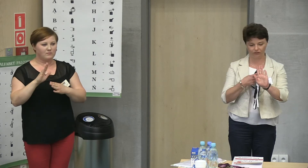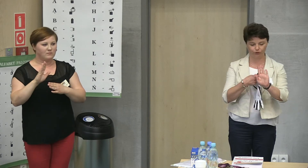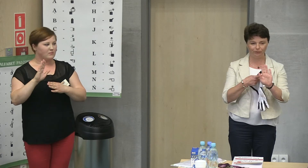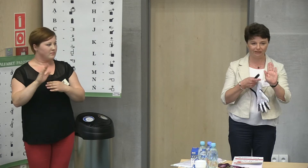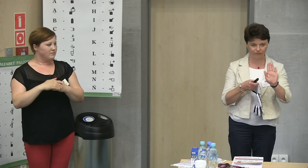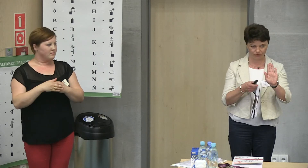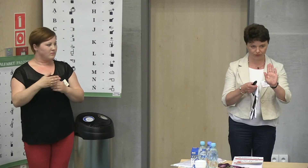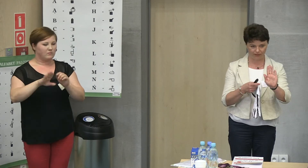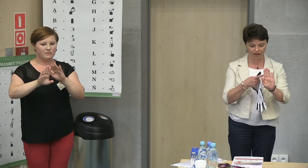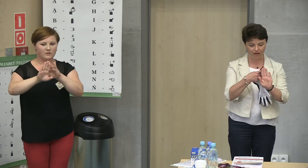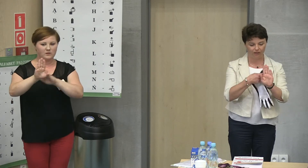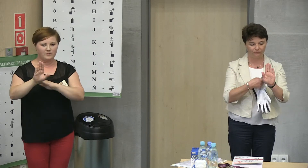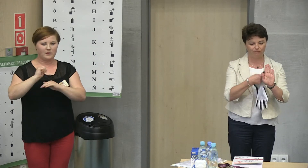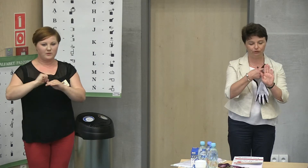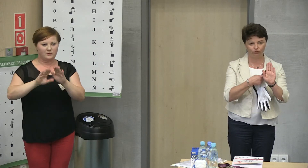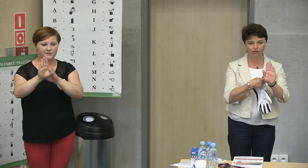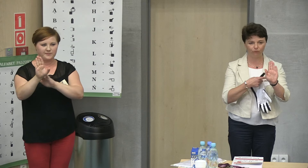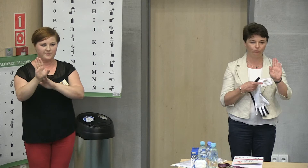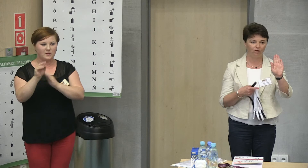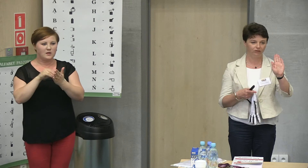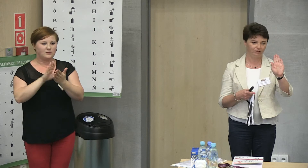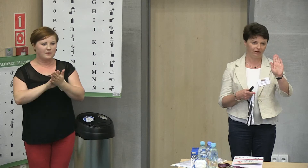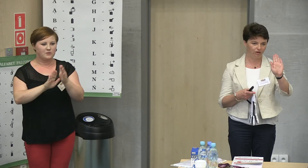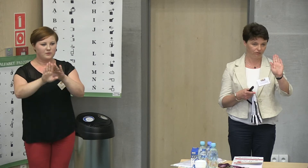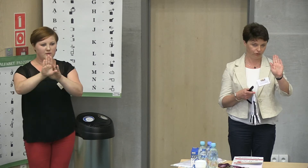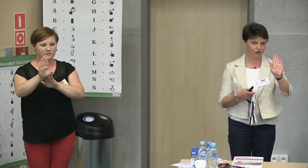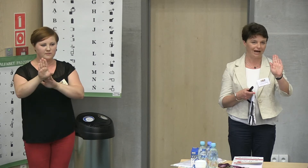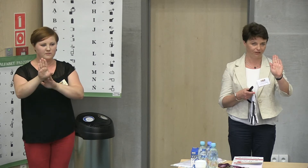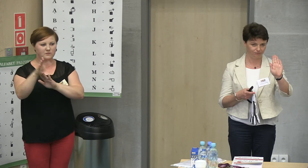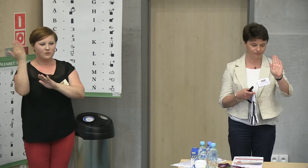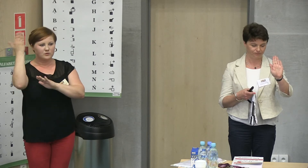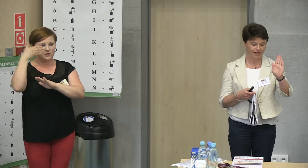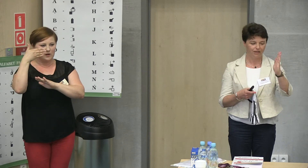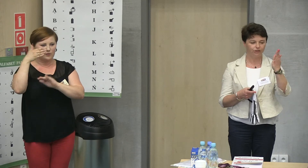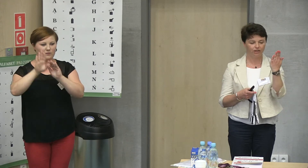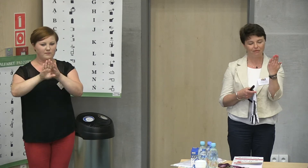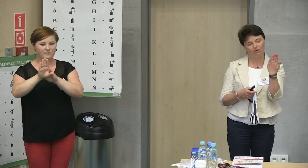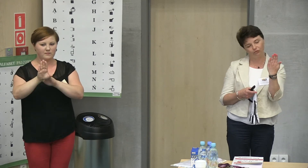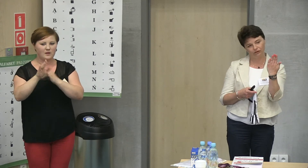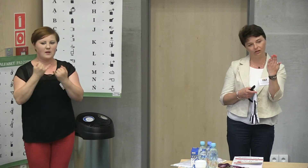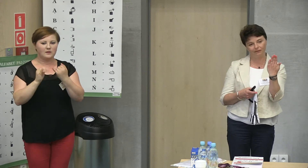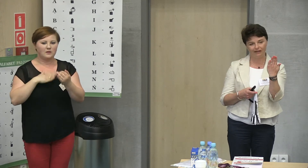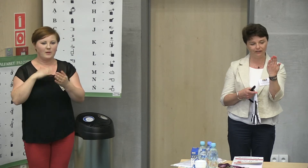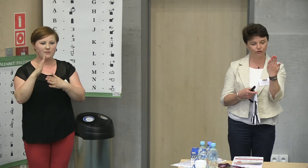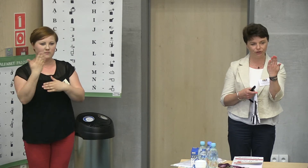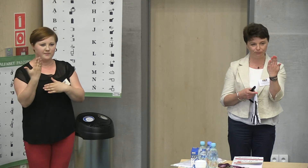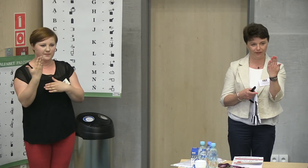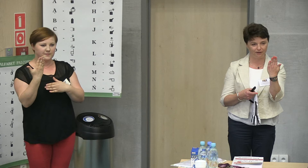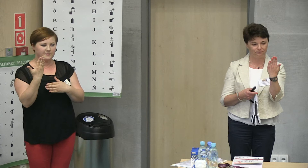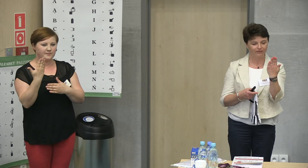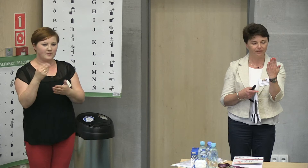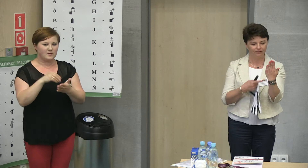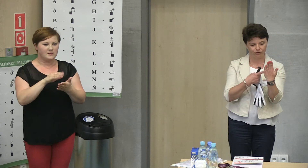dłoń grzbietem do siebie, to zapisuję tą dłoń jako czarną. Jeżeli mam odwróconą rękę do